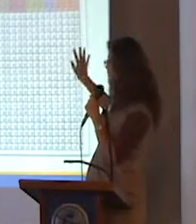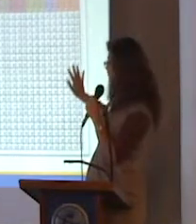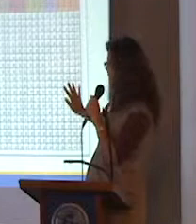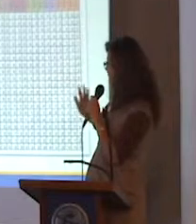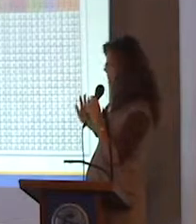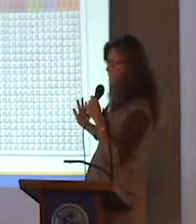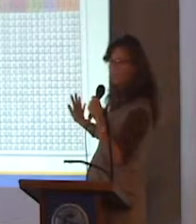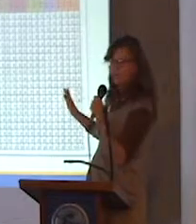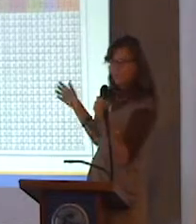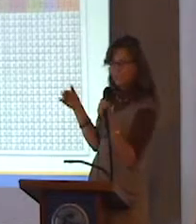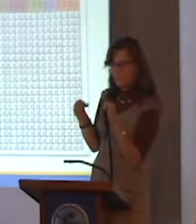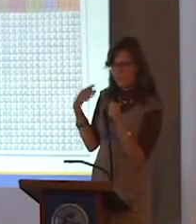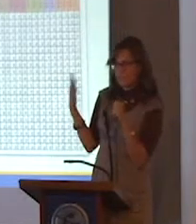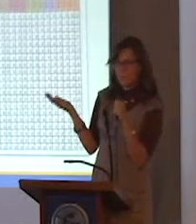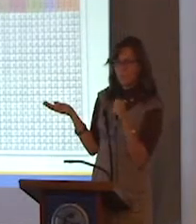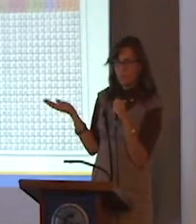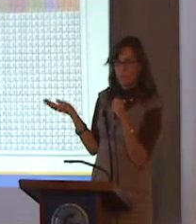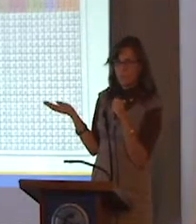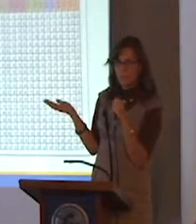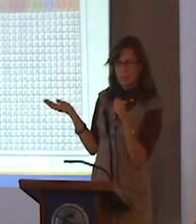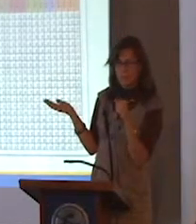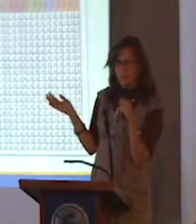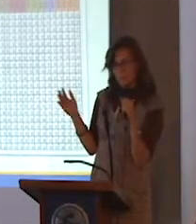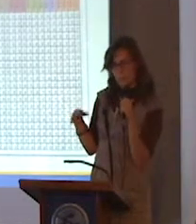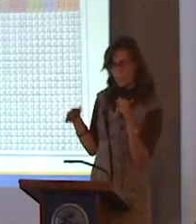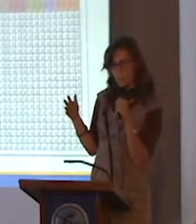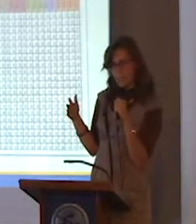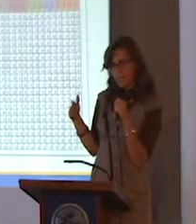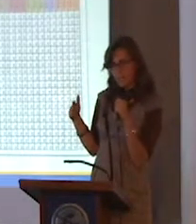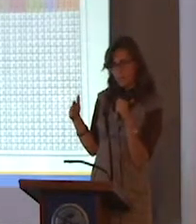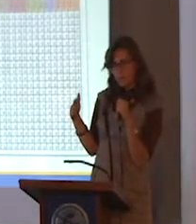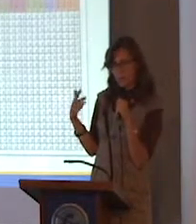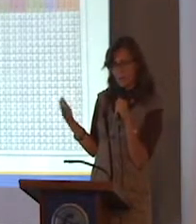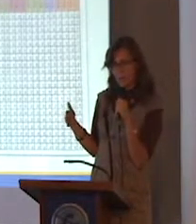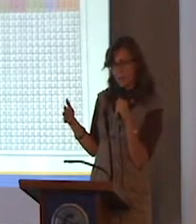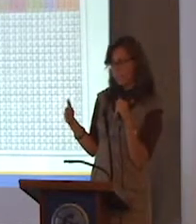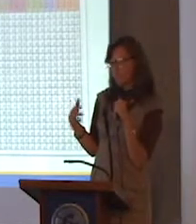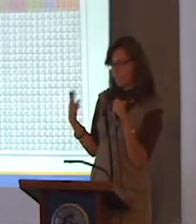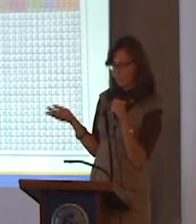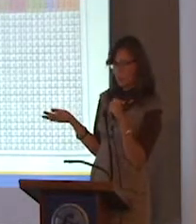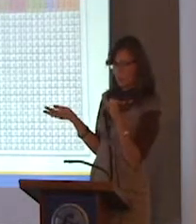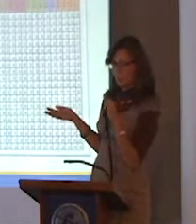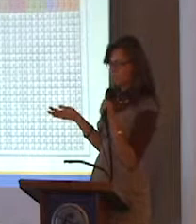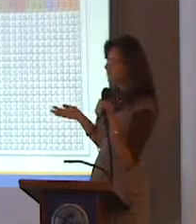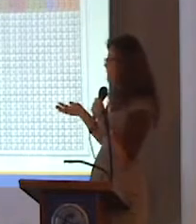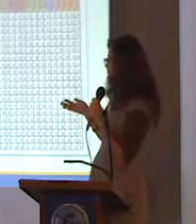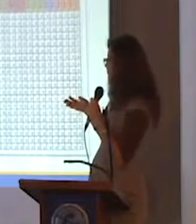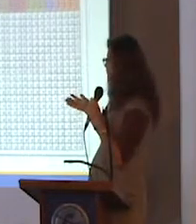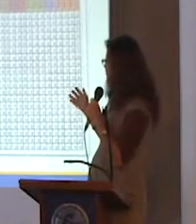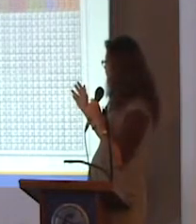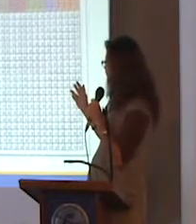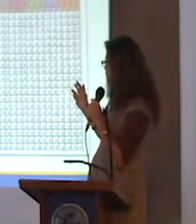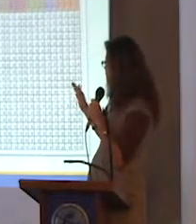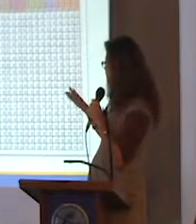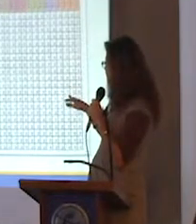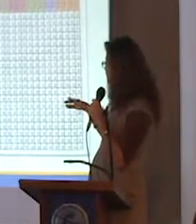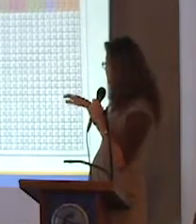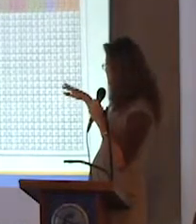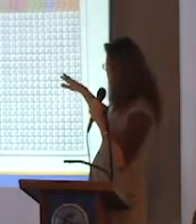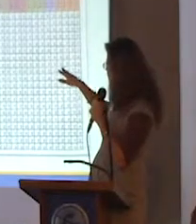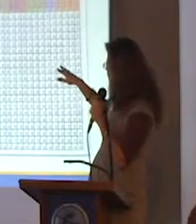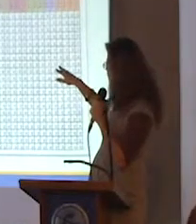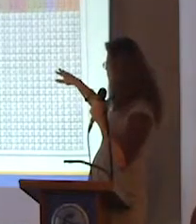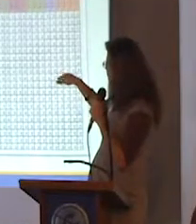lo que está registrado en esta matriz. Esa matriz se introduce y se procesa en un programa de computador y